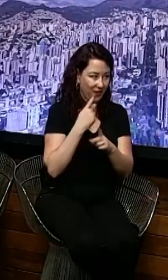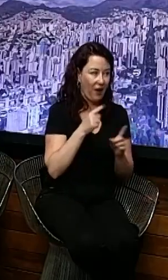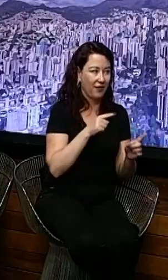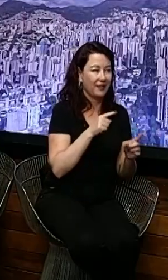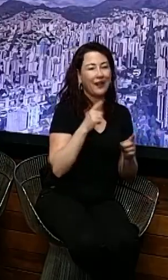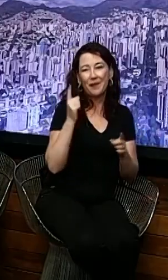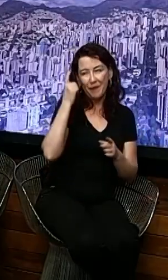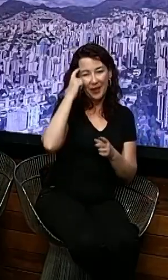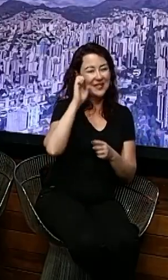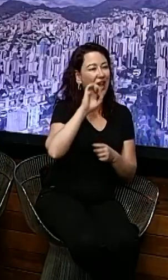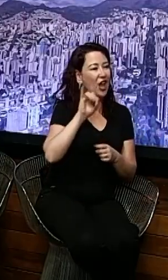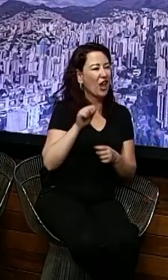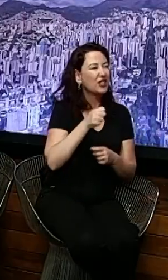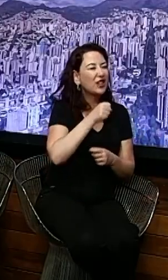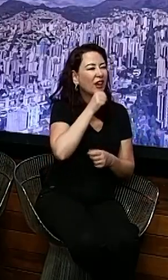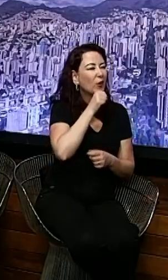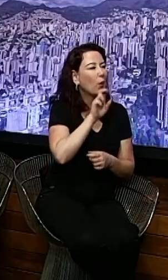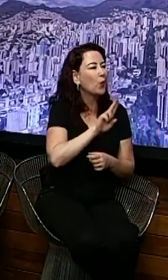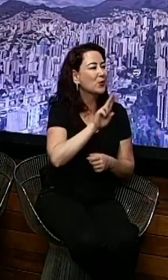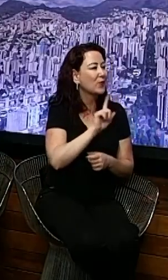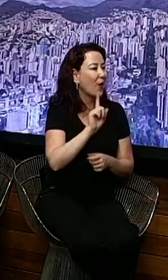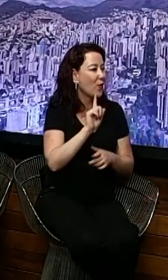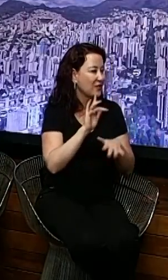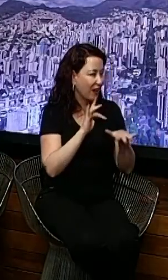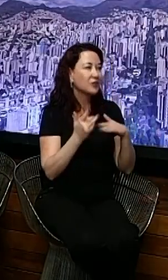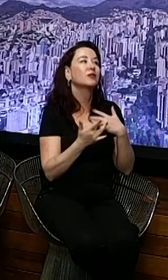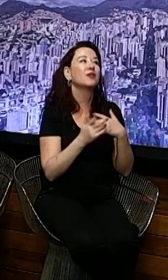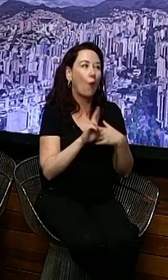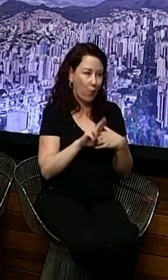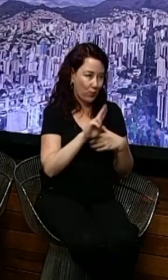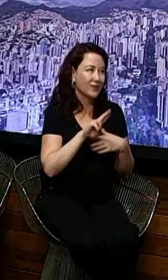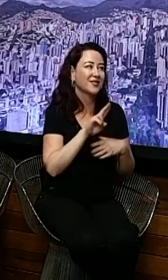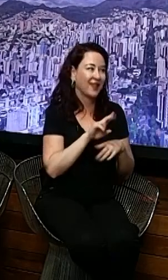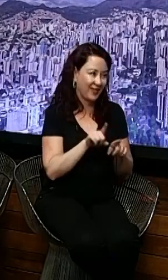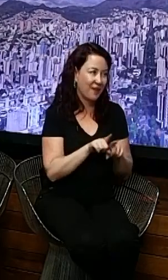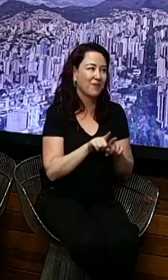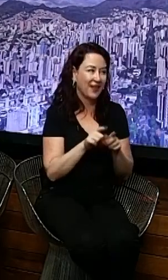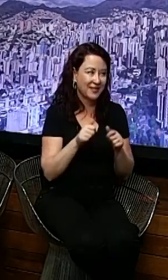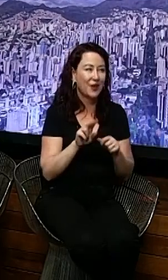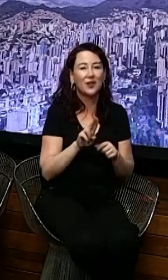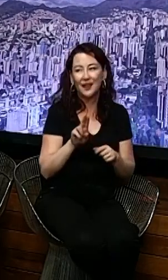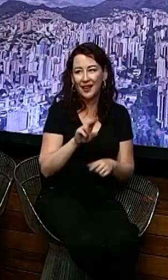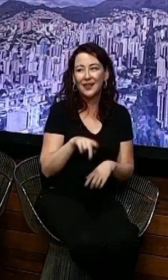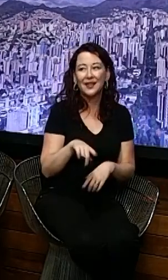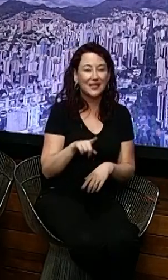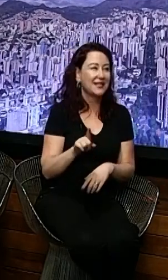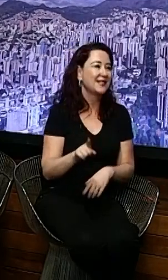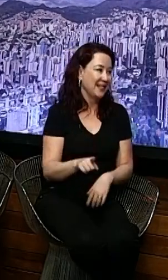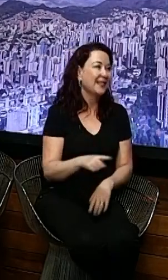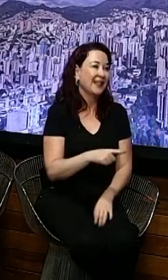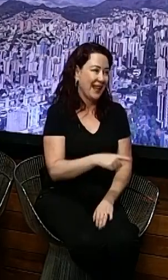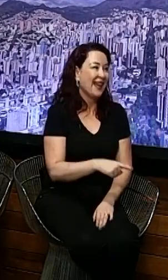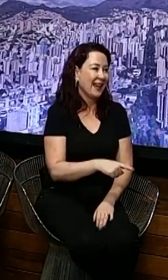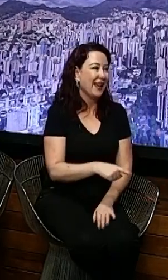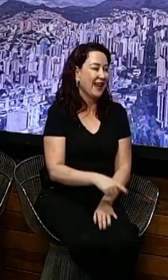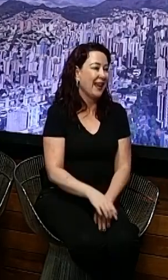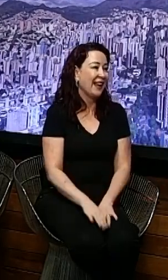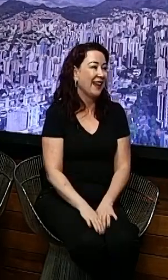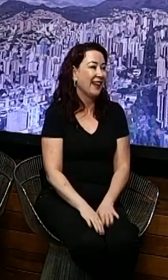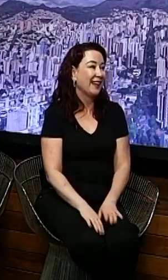e idosas não usam as redes sociais. Não, eles estão doidos para usar, eles estão usando. Muito bom. Vamos lá, vamos lá.